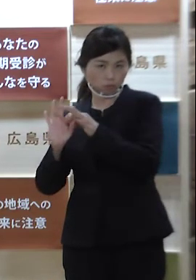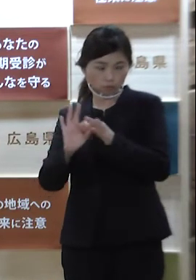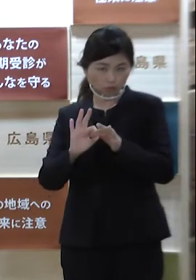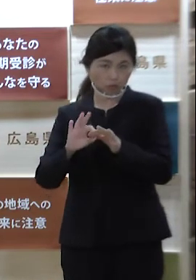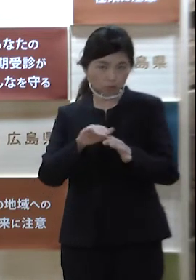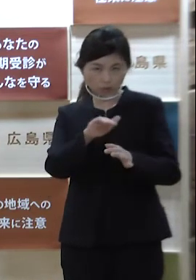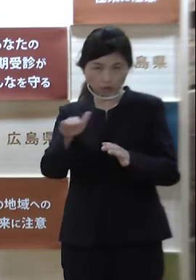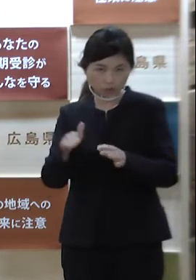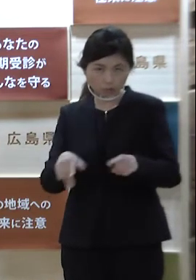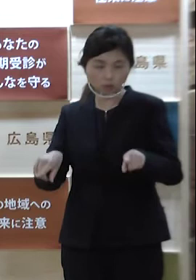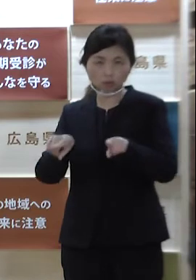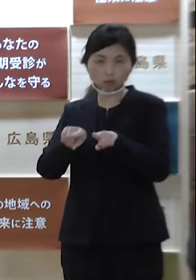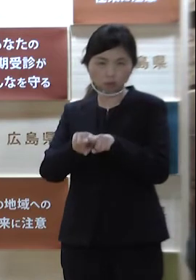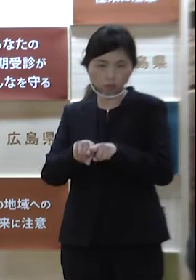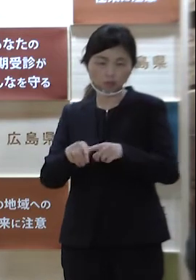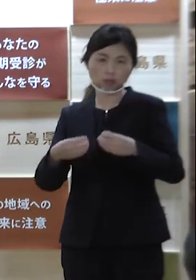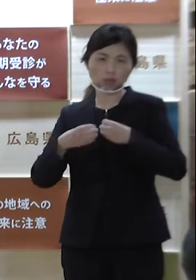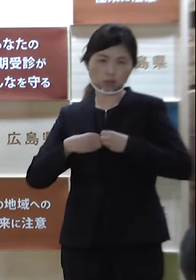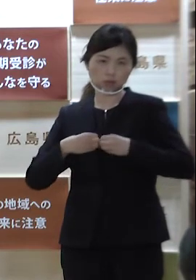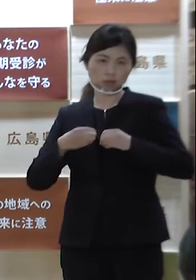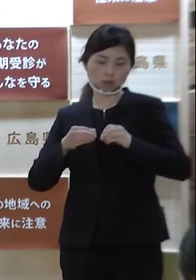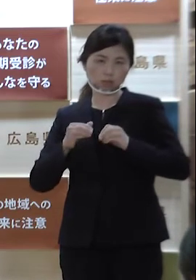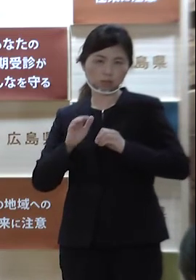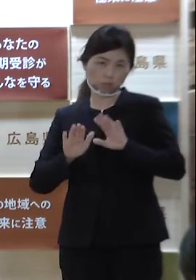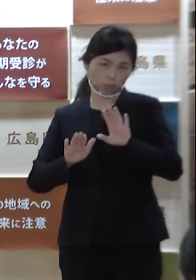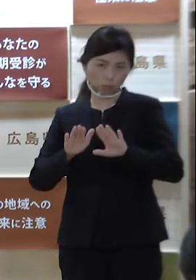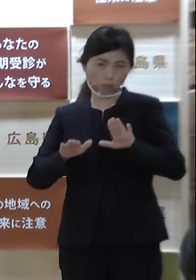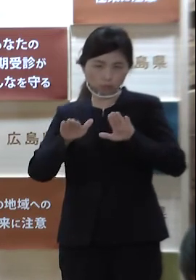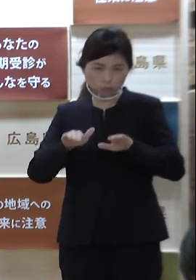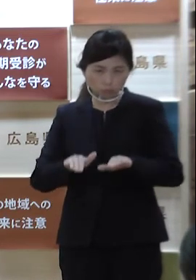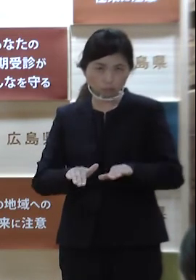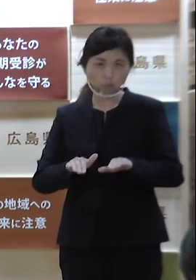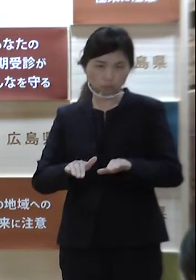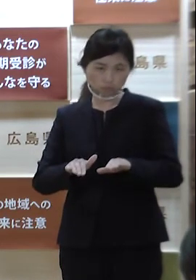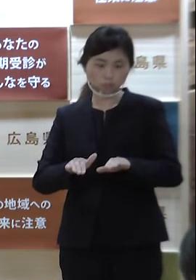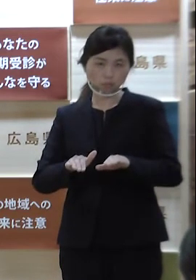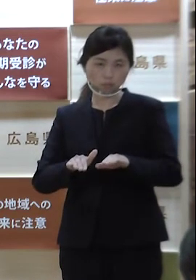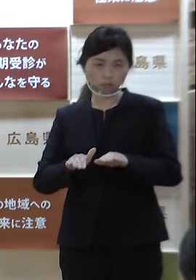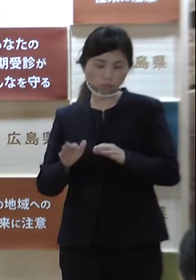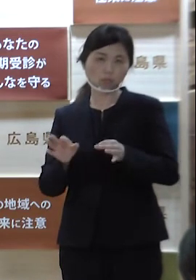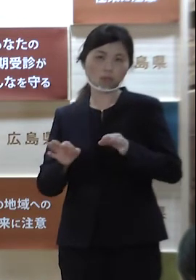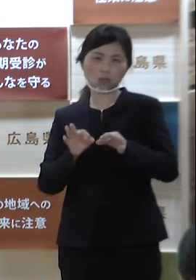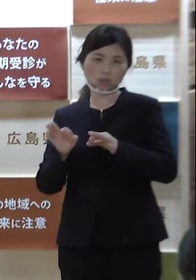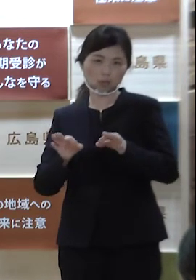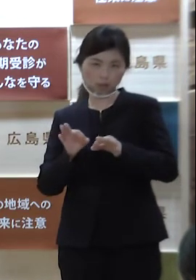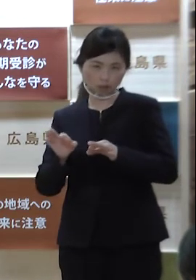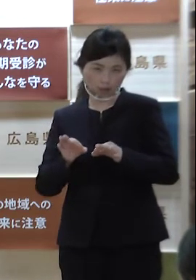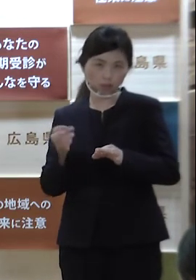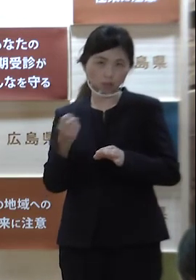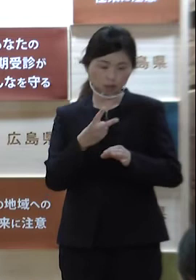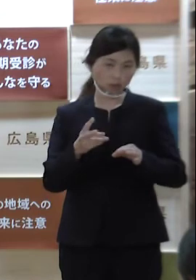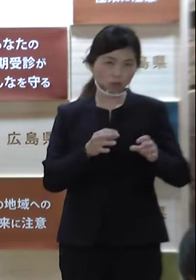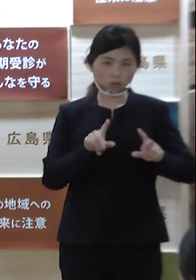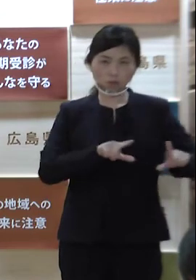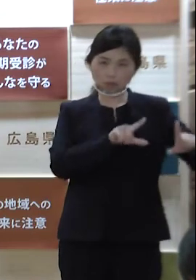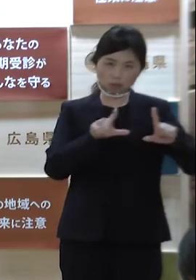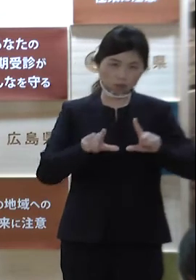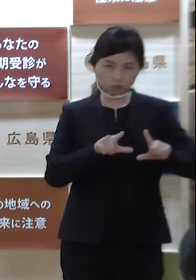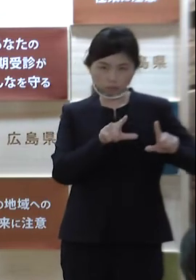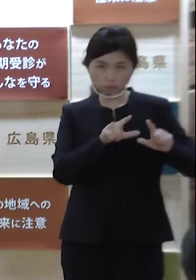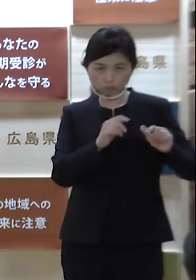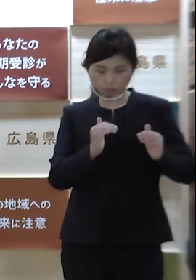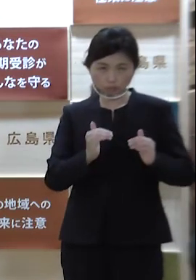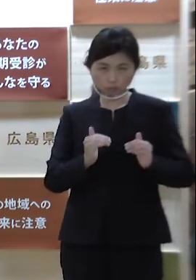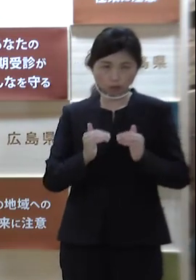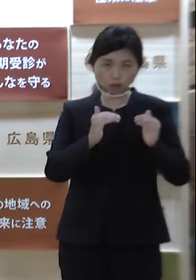とともに感染状況を低く抑え込んで、県内経済および県民生活の促進回復に努めて